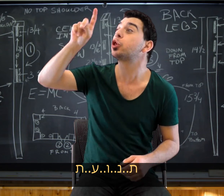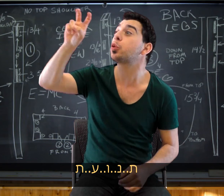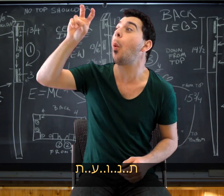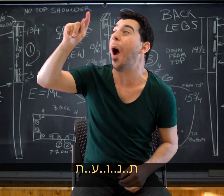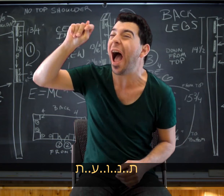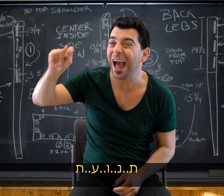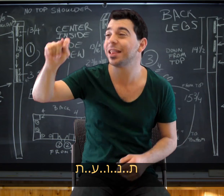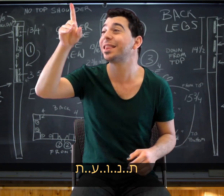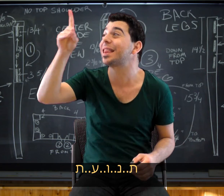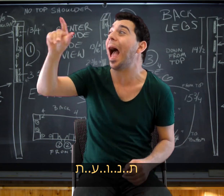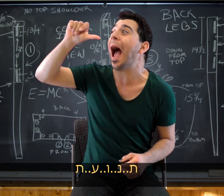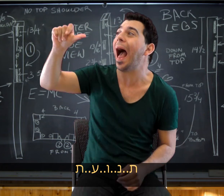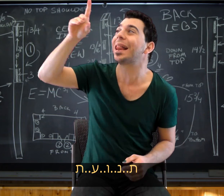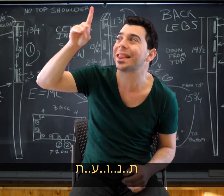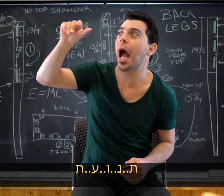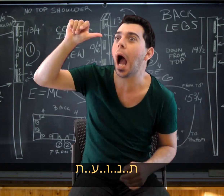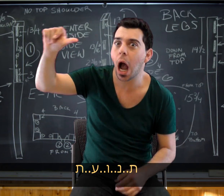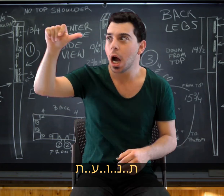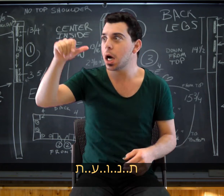ת' נ' ו' ע' ת'